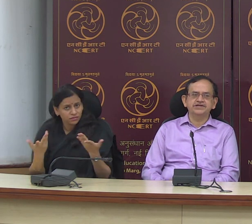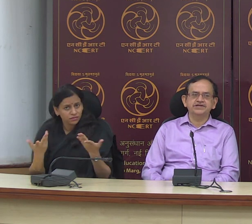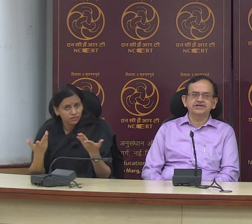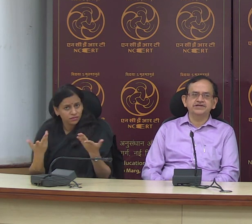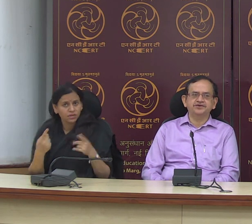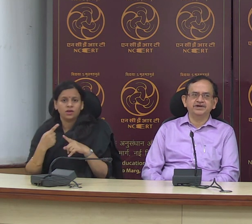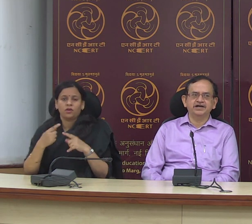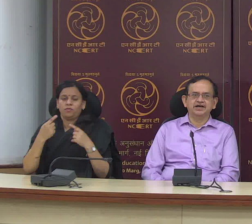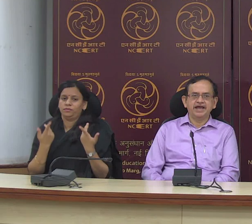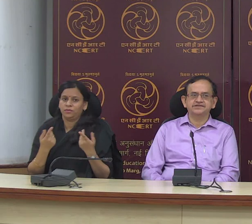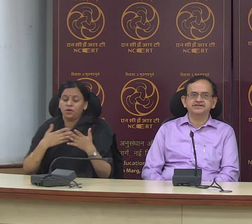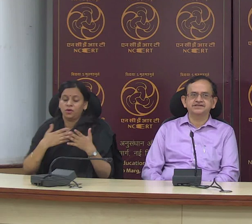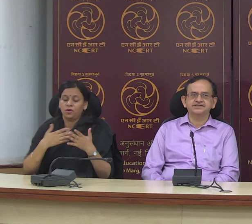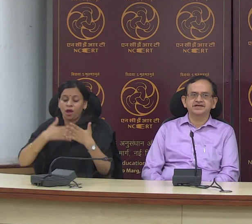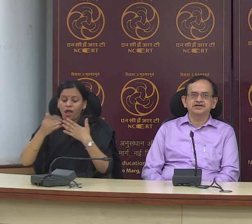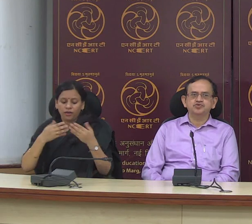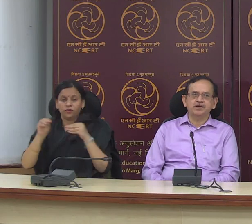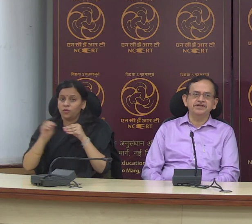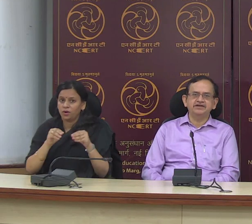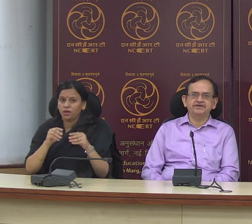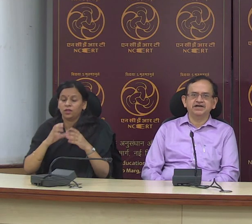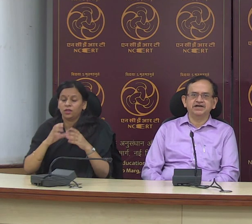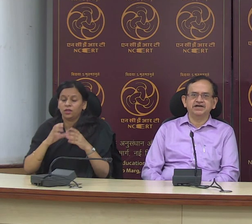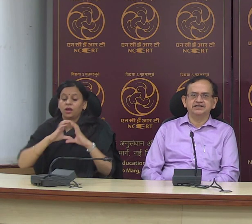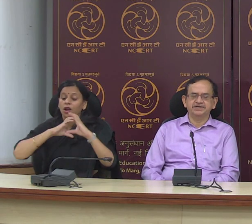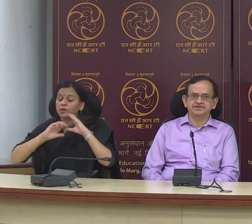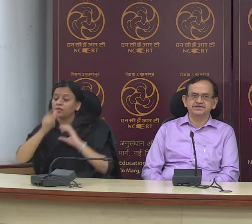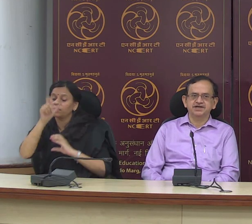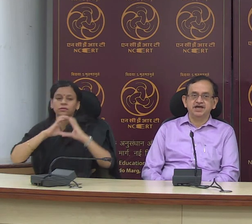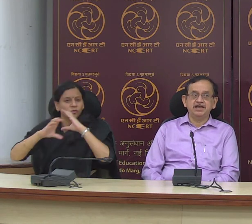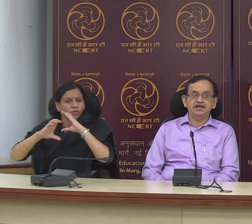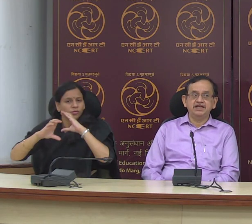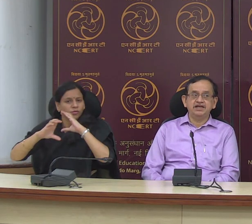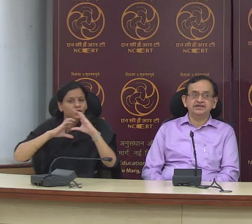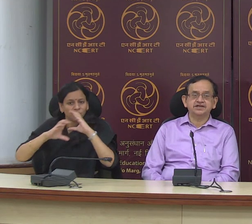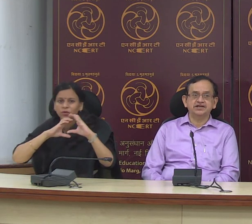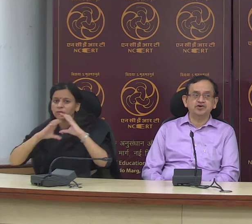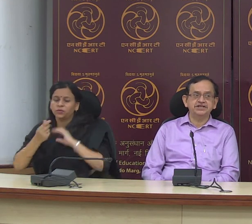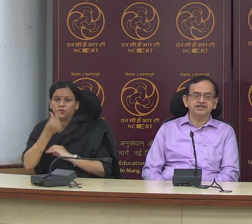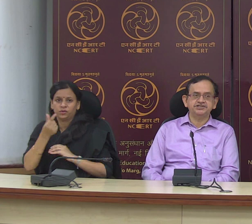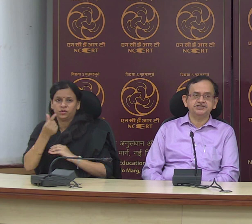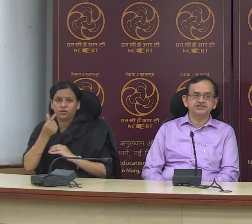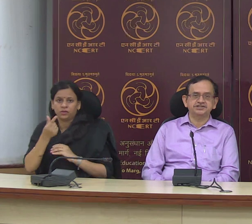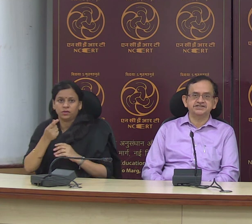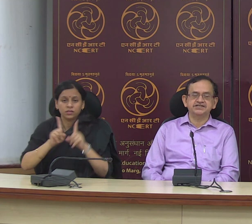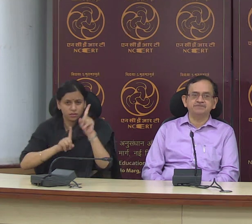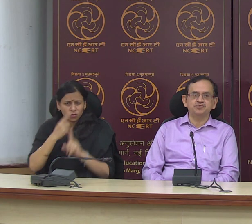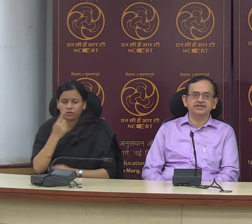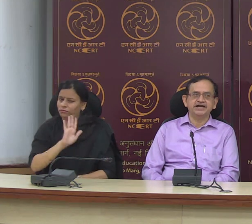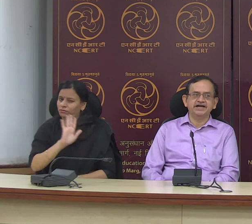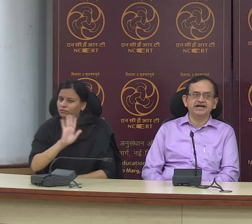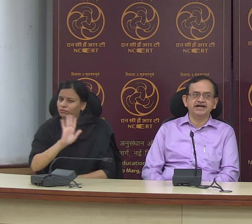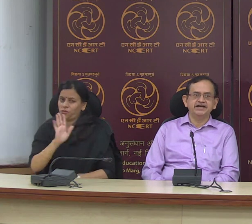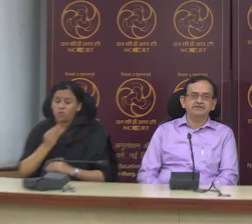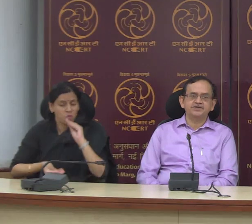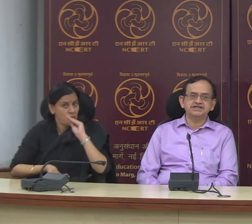एंड मूवमेंट्स ऑफ हैंड्स to communicate with other persons. And it is not only gestures, it is much more